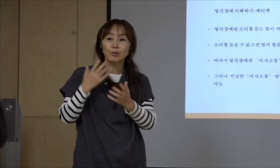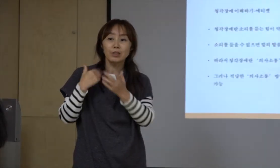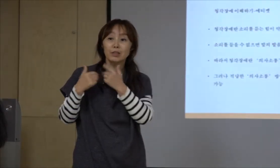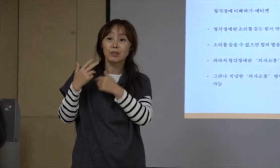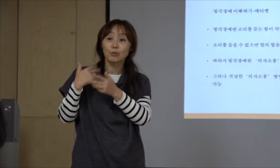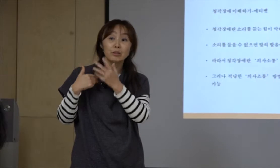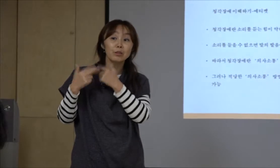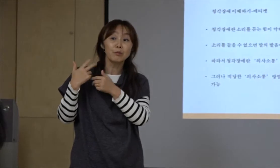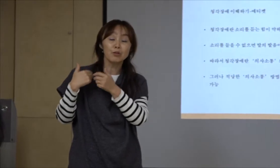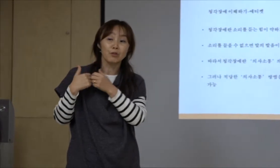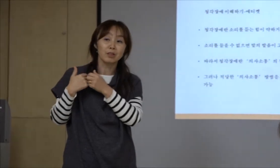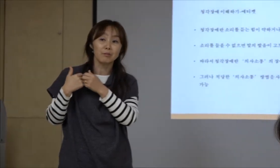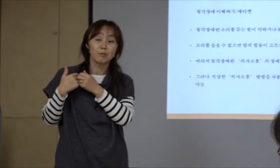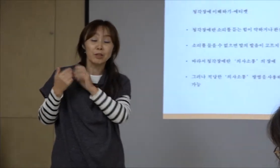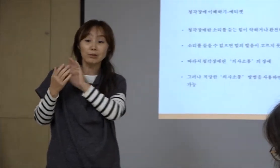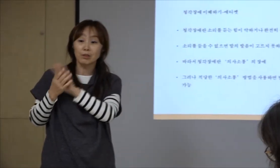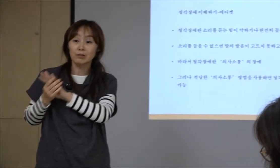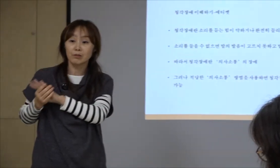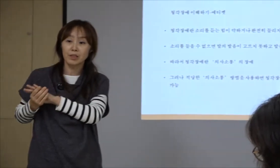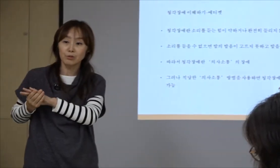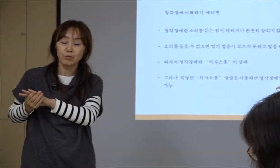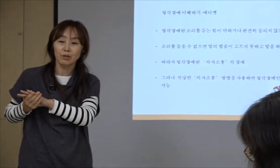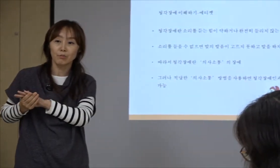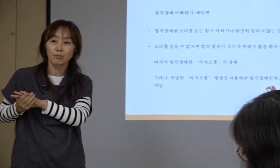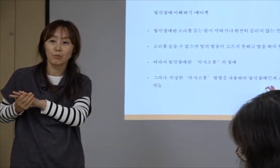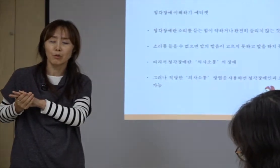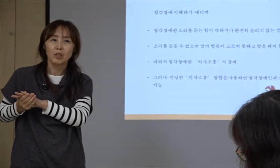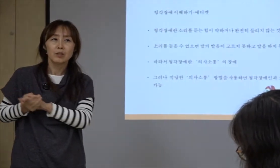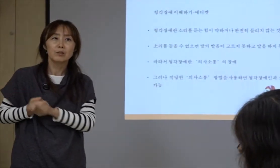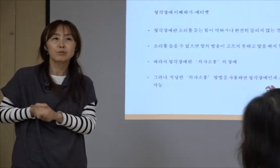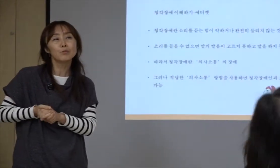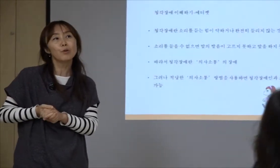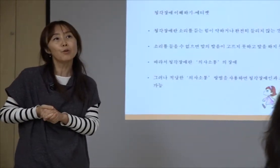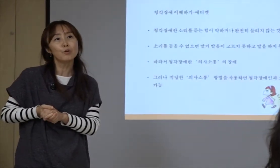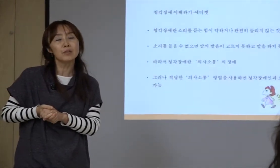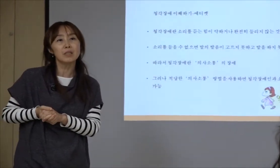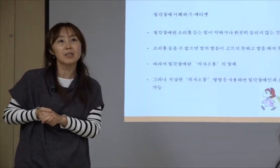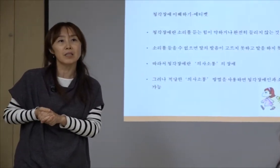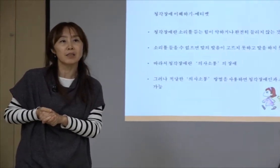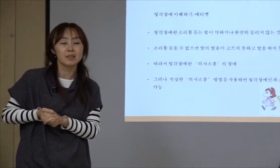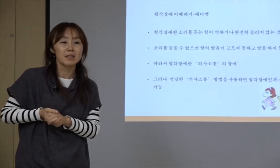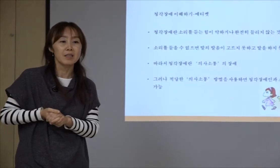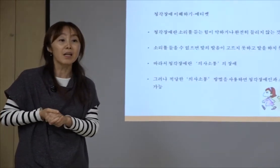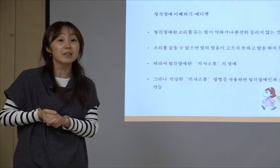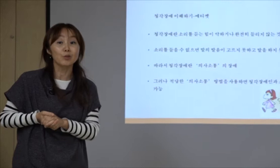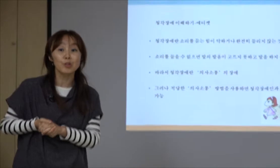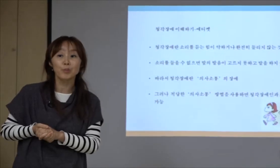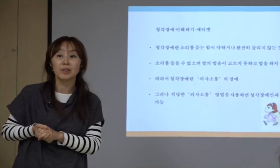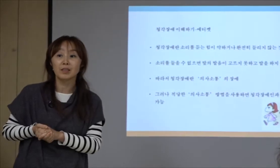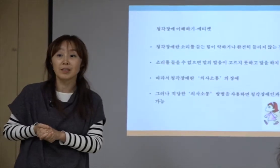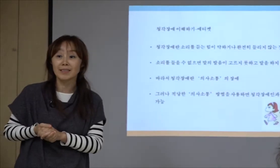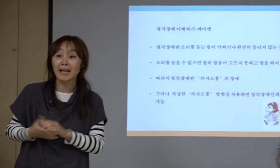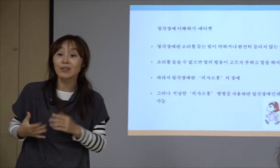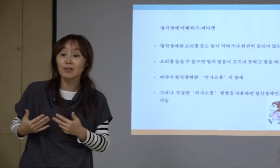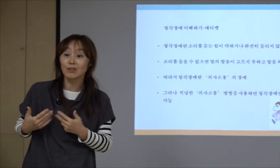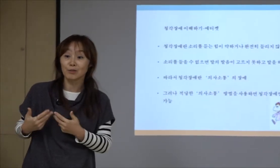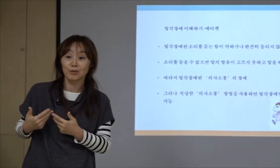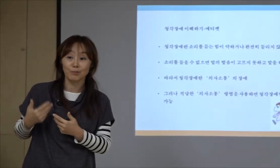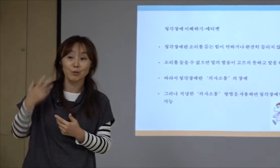소리 들어본 적이 없기 때문에 예를 들어 차 소리 그 부모들이 제일 듣고 싶어하는 소리가 자녀